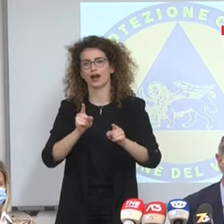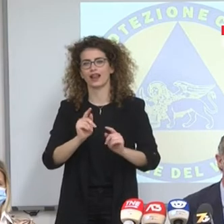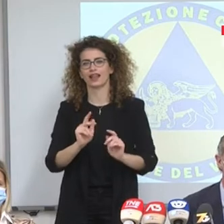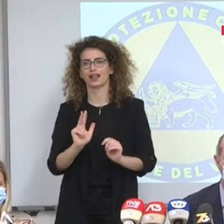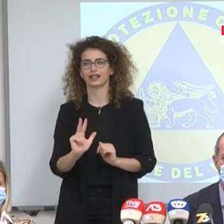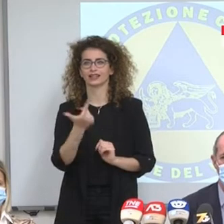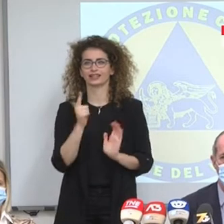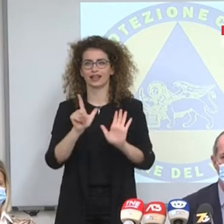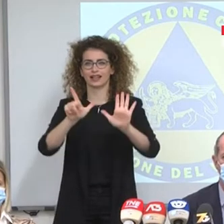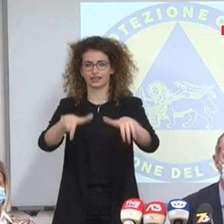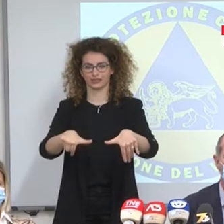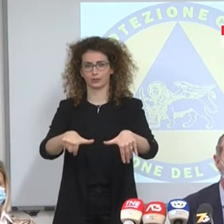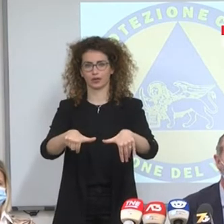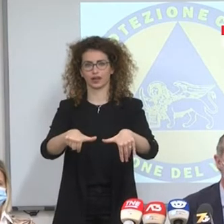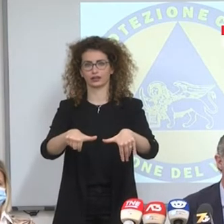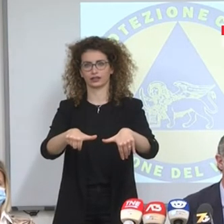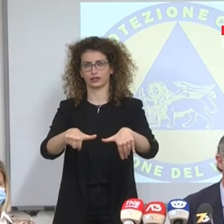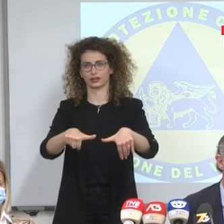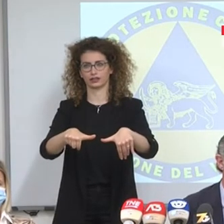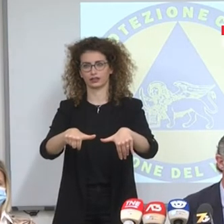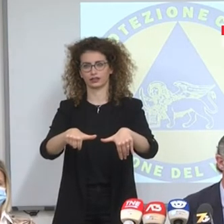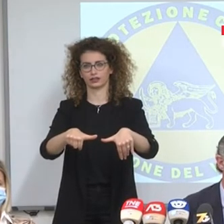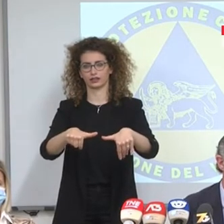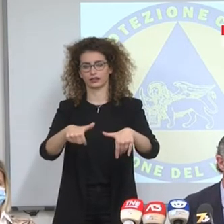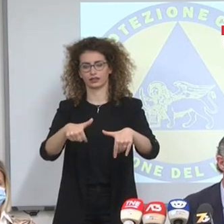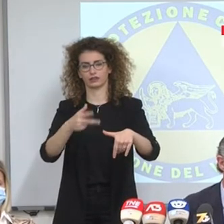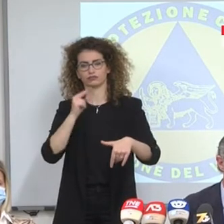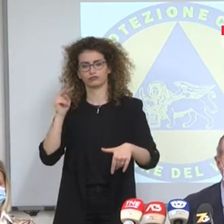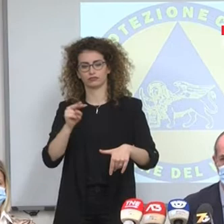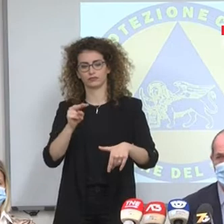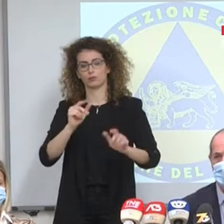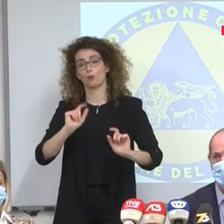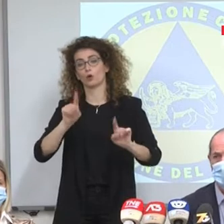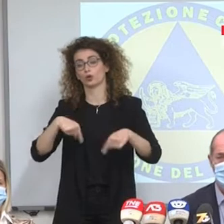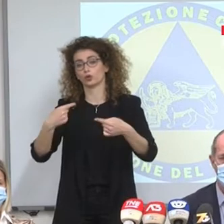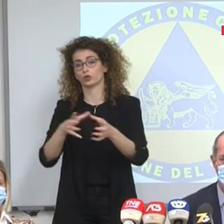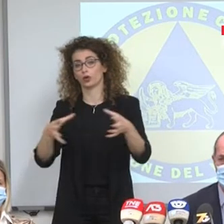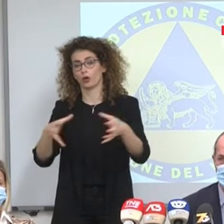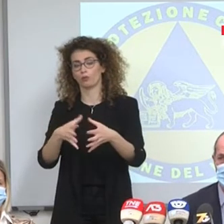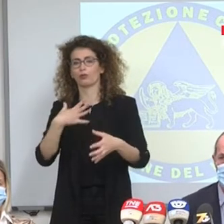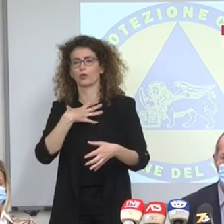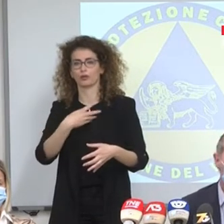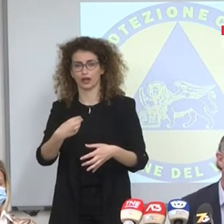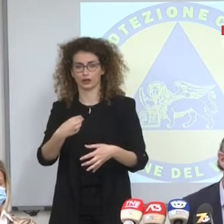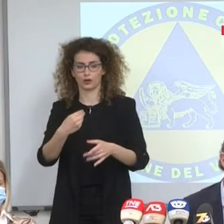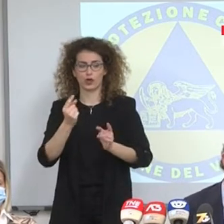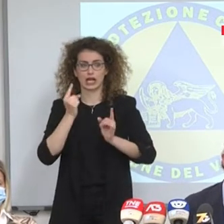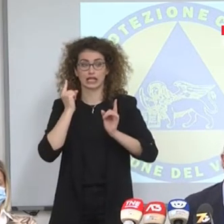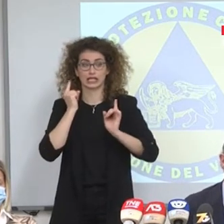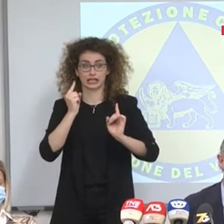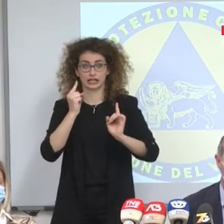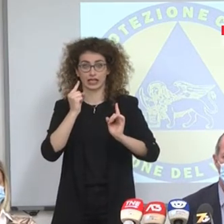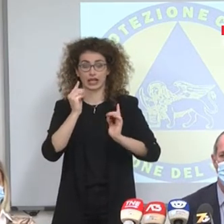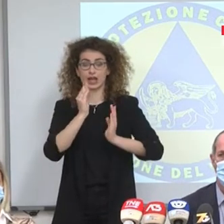essere quella decisiva rispetto al fatto che si vada in zona bianca. Se confermeremo il